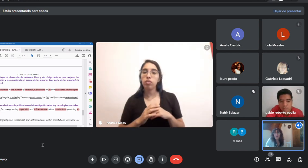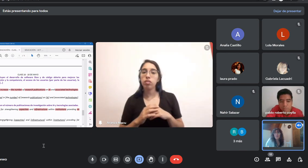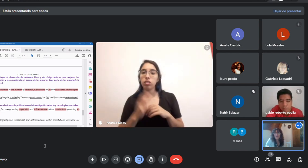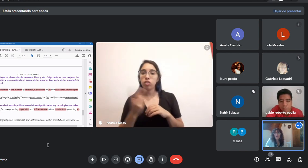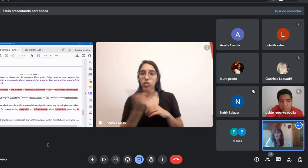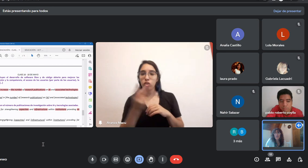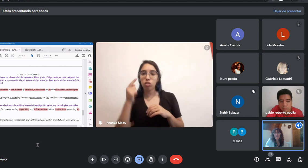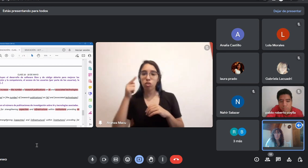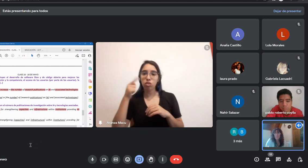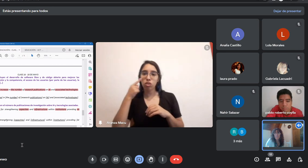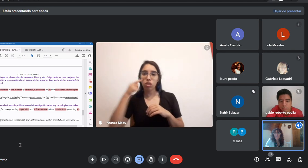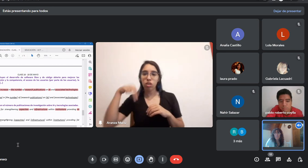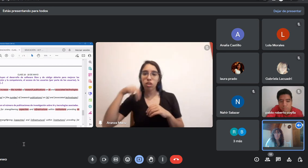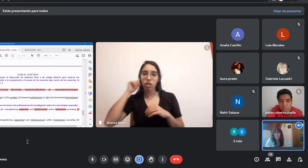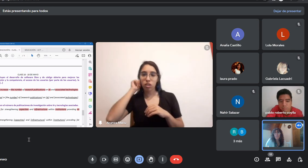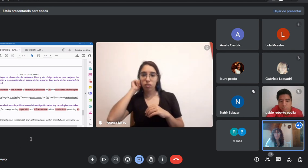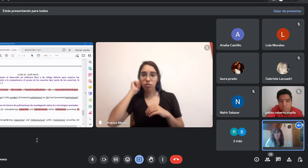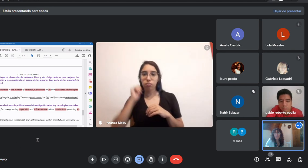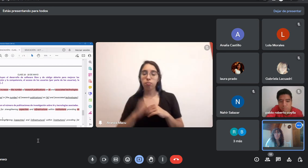Entonces,